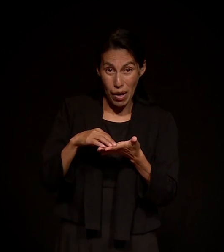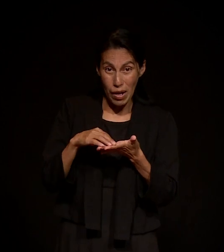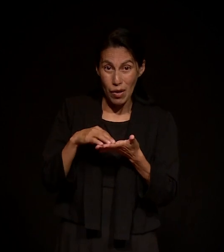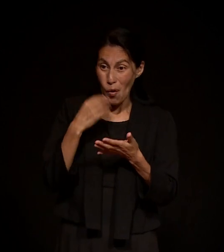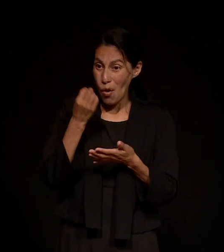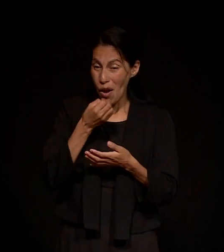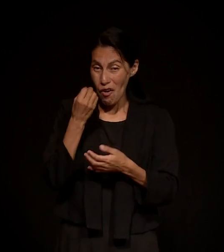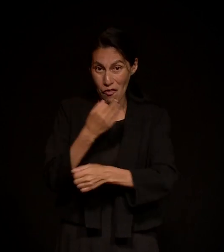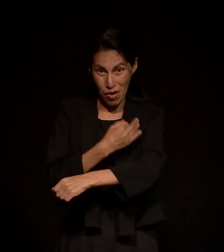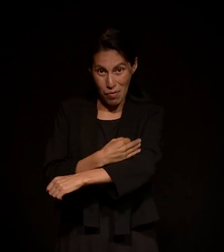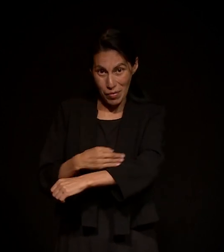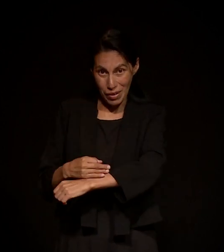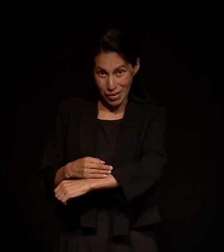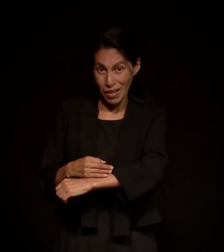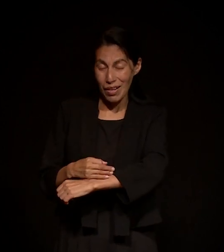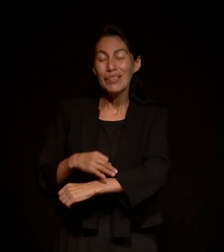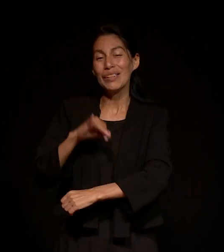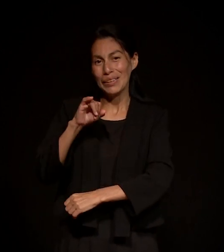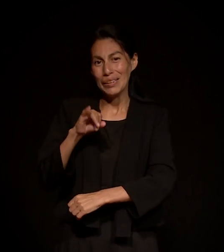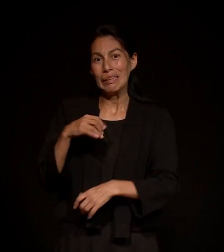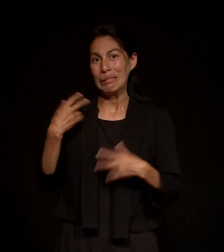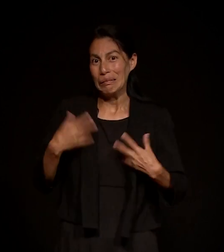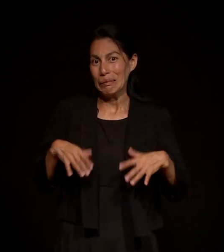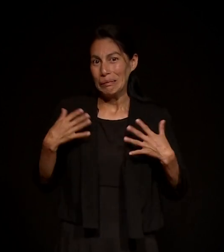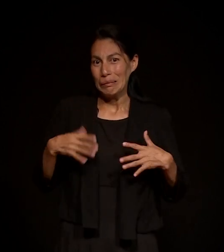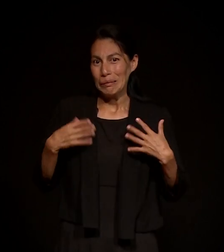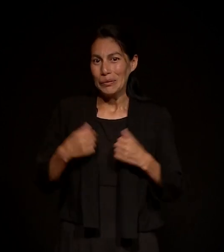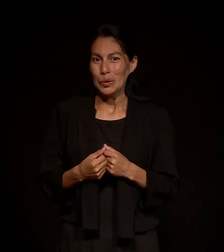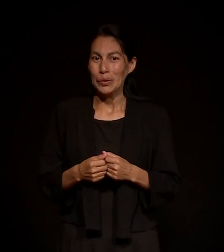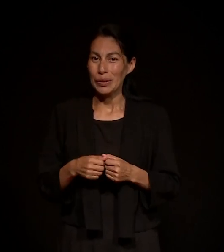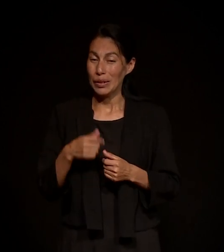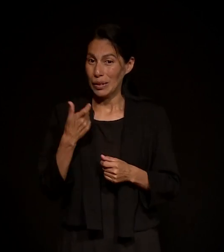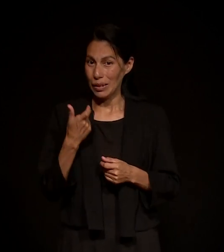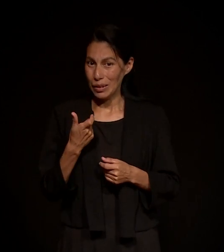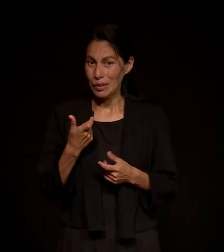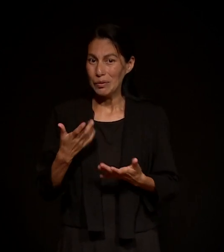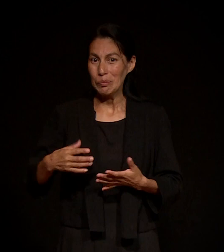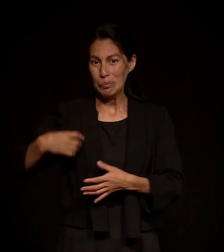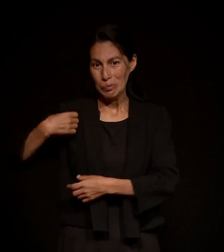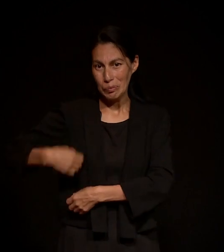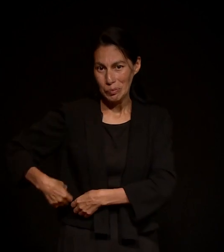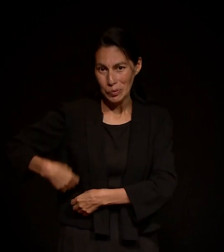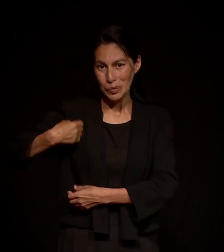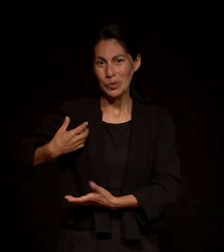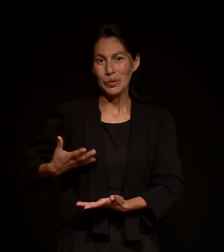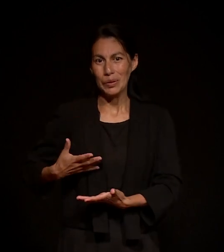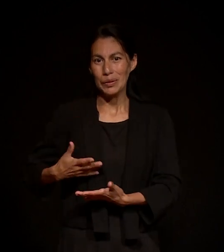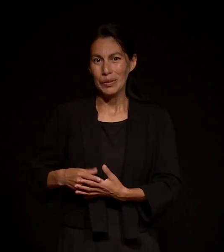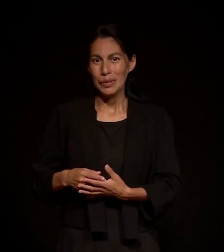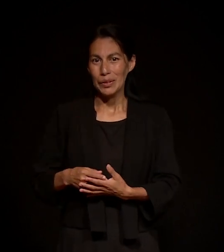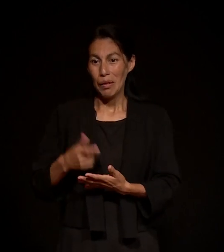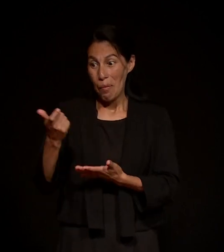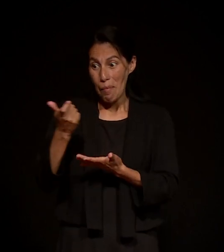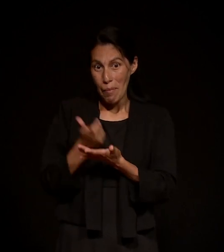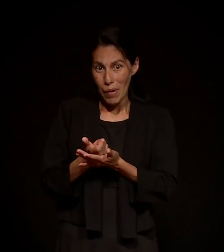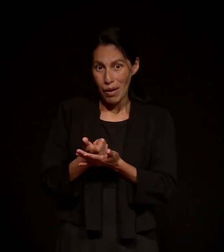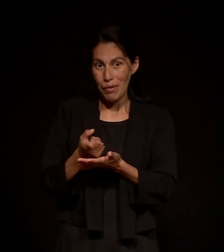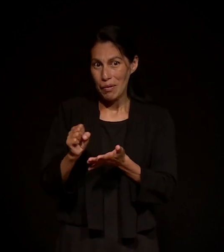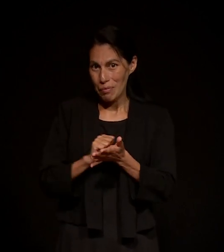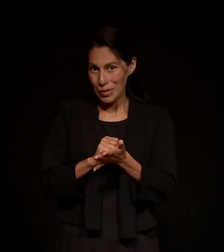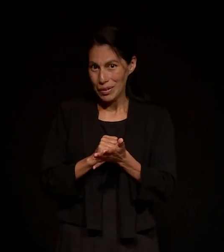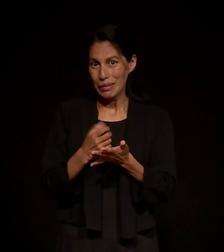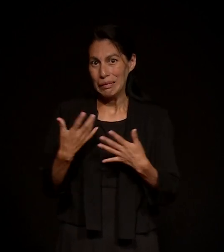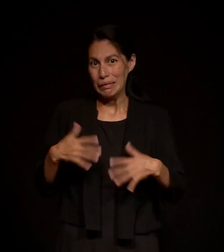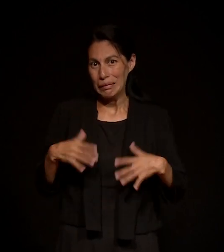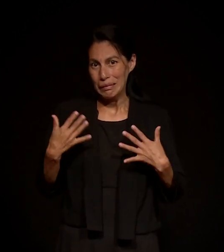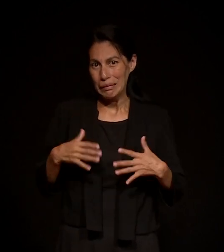de familia. En un momento desesperado, porque una cartera con mucho dinero, que era el dinero del salario,